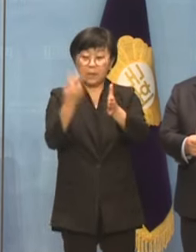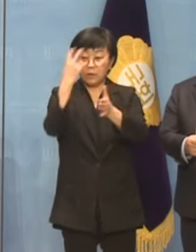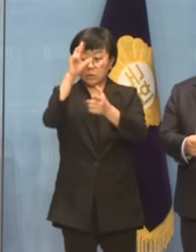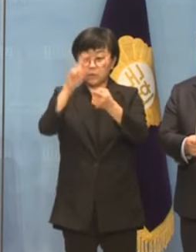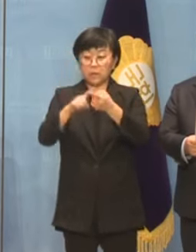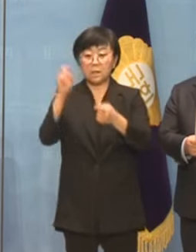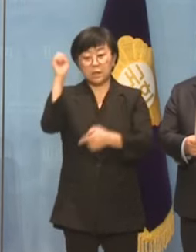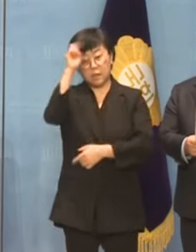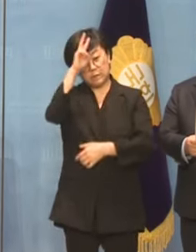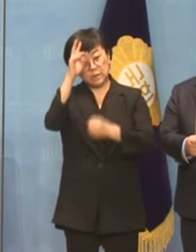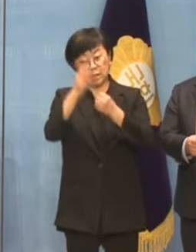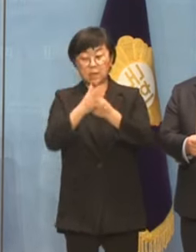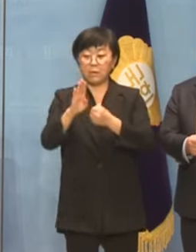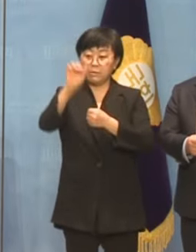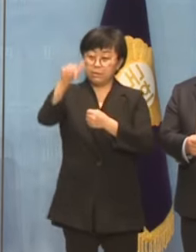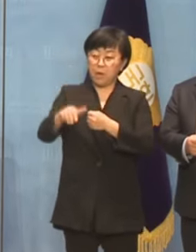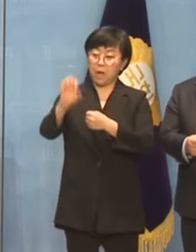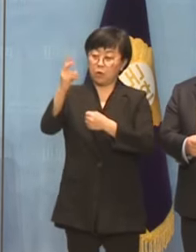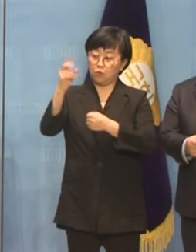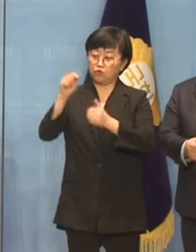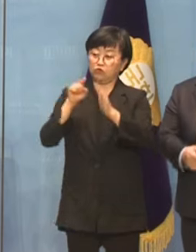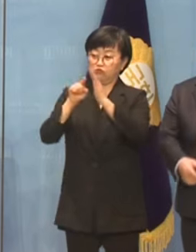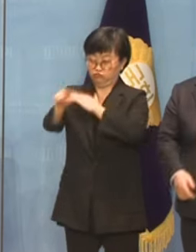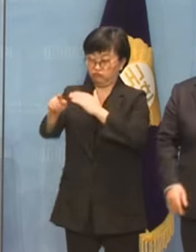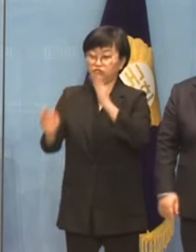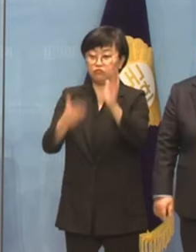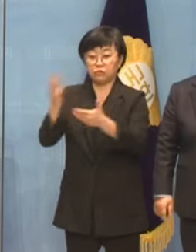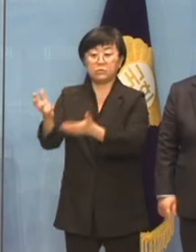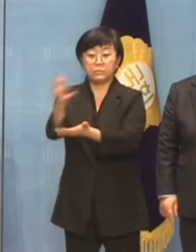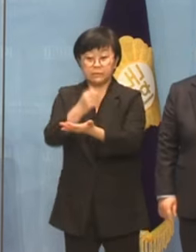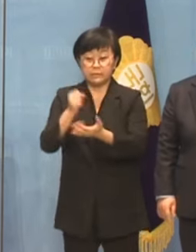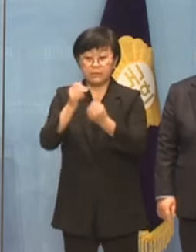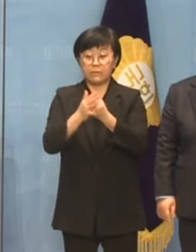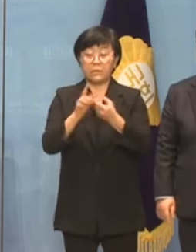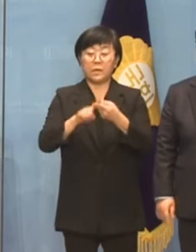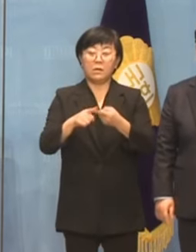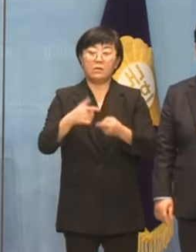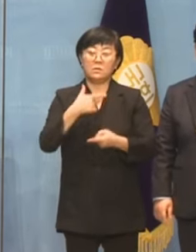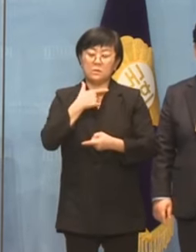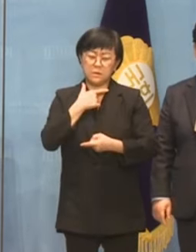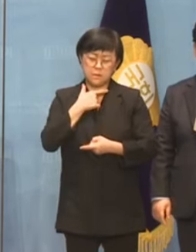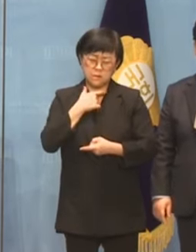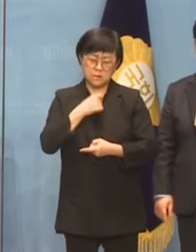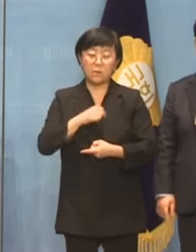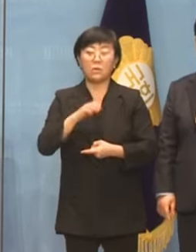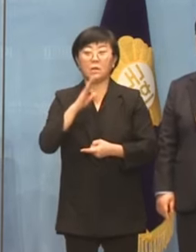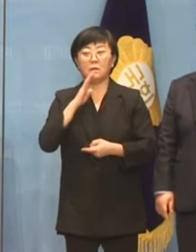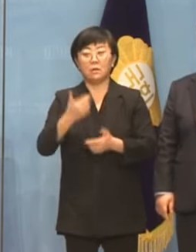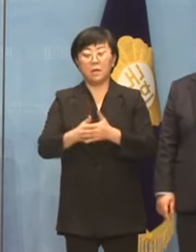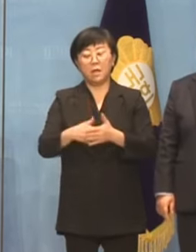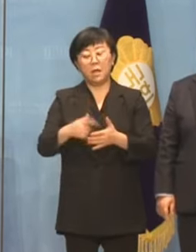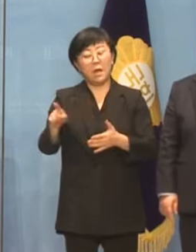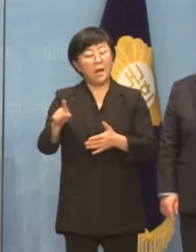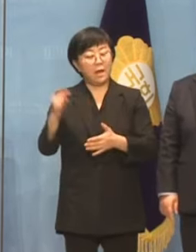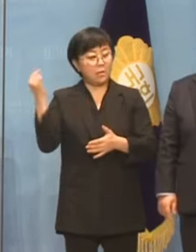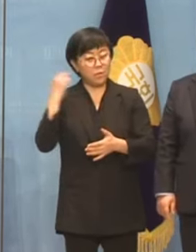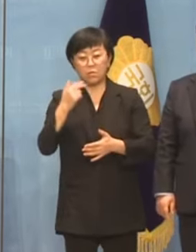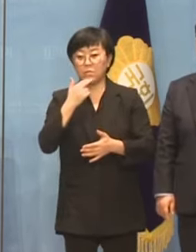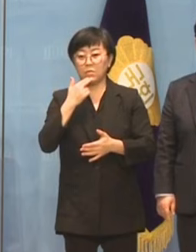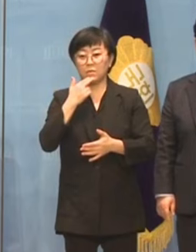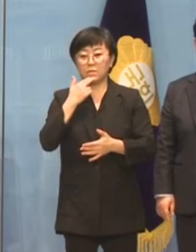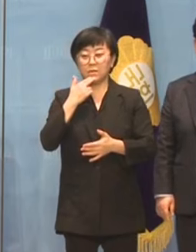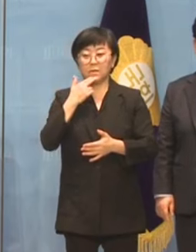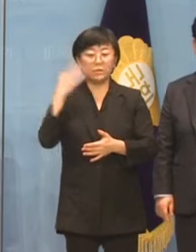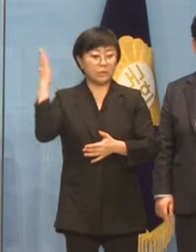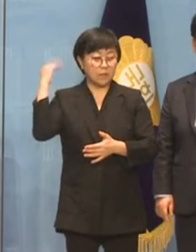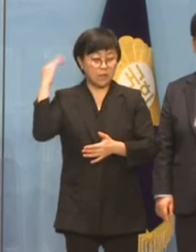검찰이 갑자기 박영수에 대한 압수수색을 했습니다. 그토록 감감무소식이던 수사가 갑자기 진행된